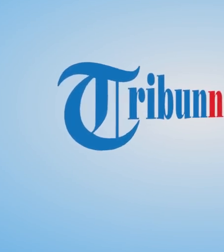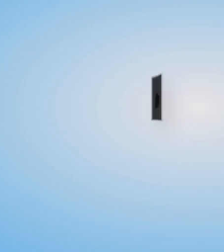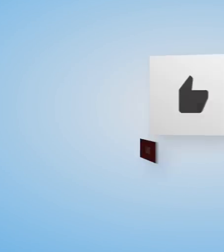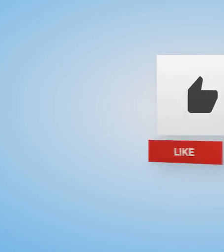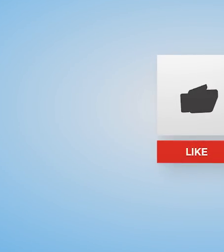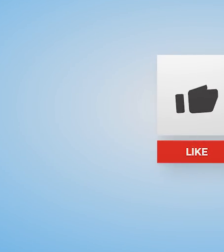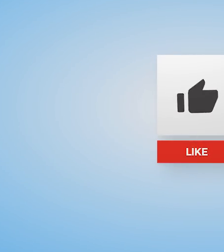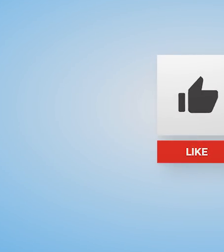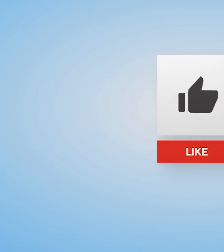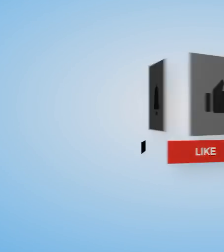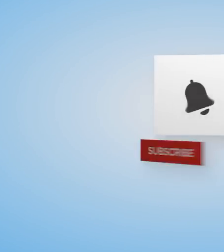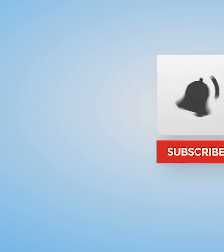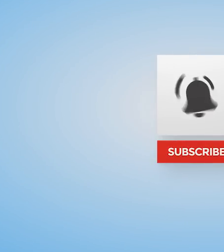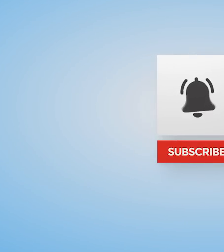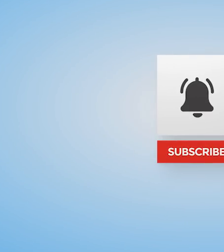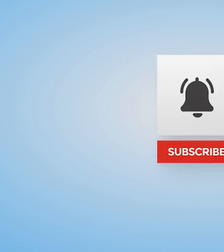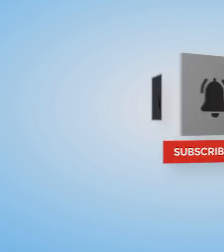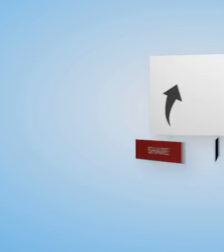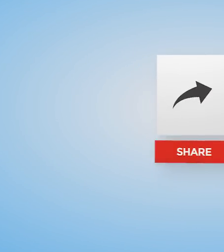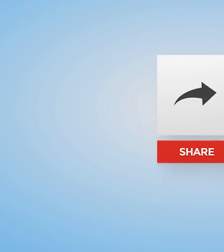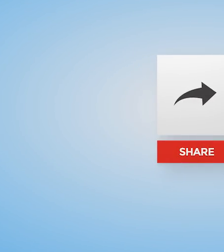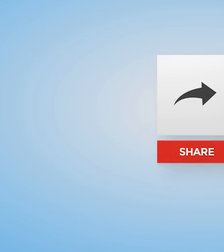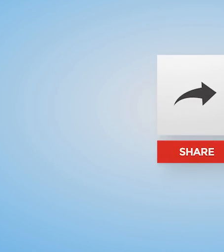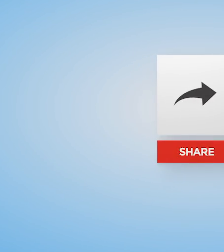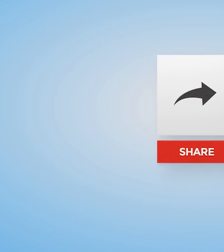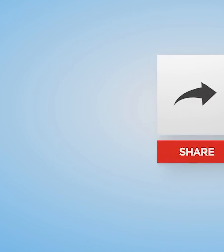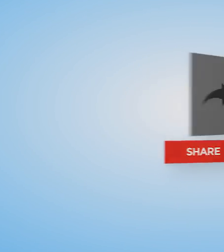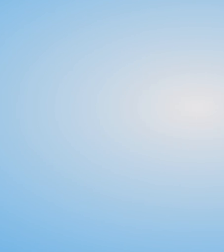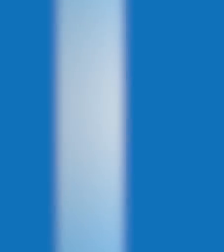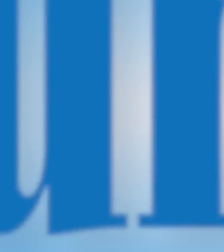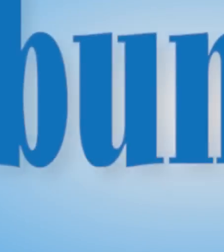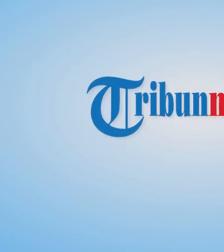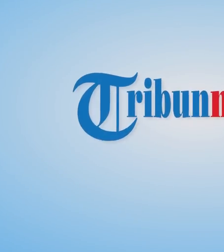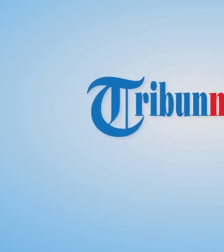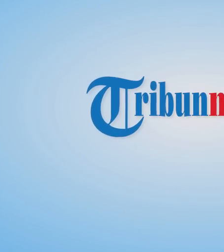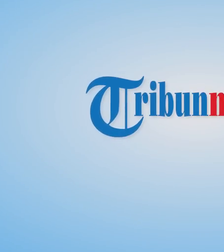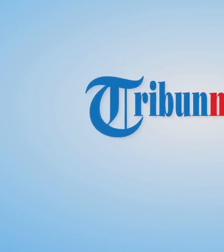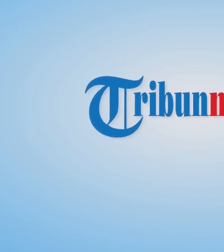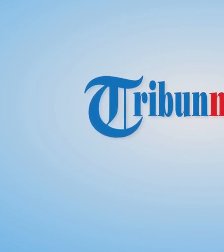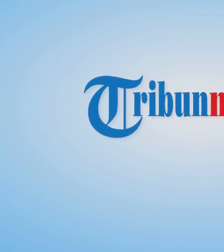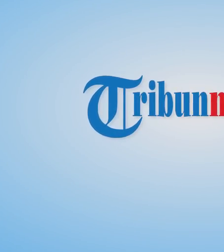Jangan lupa like, subscribe, dan share ya!